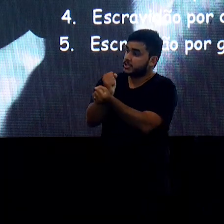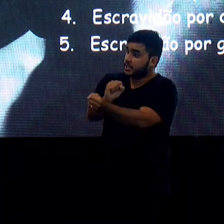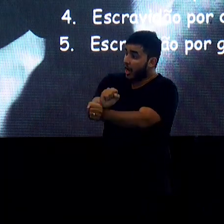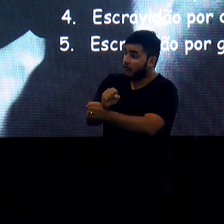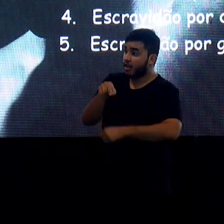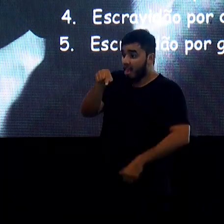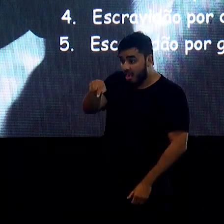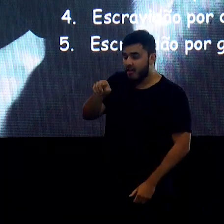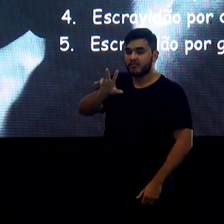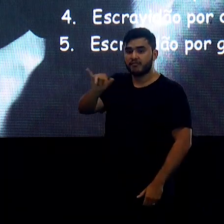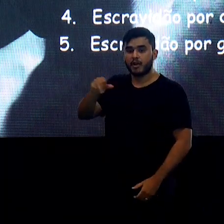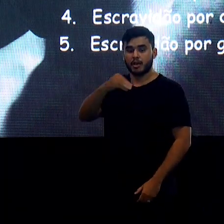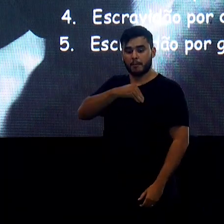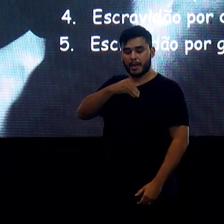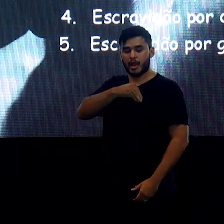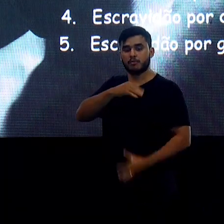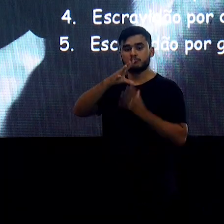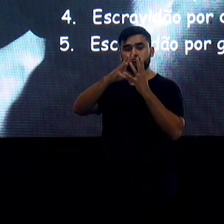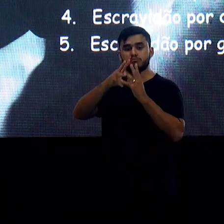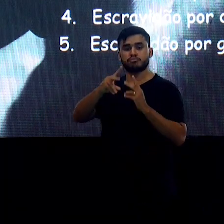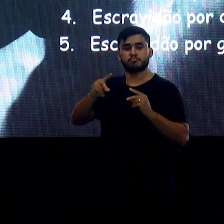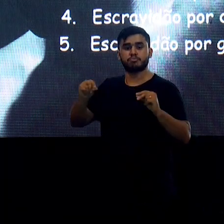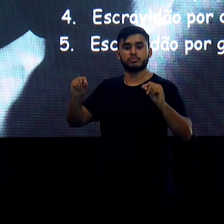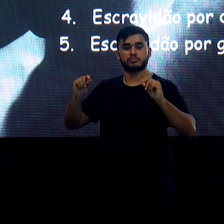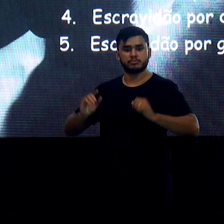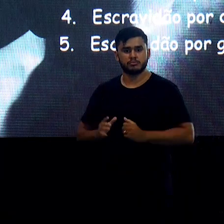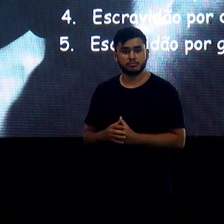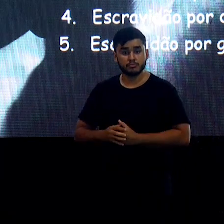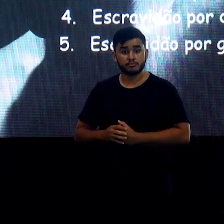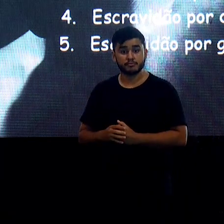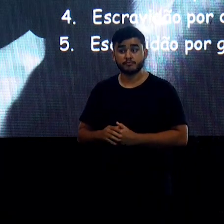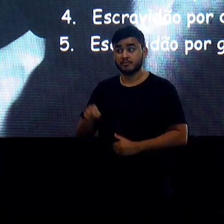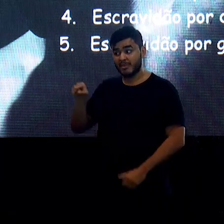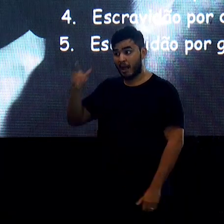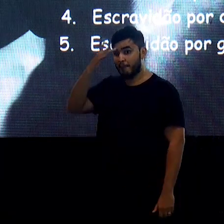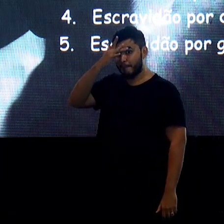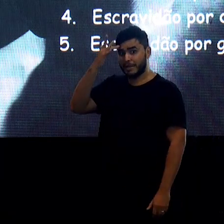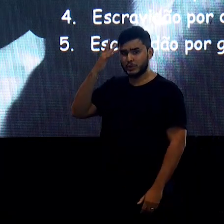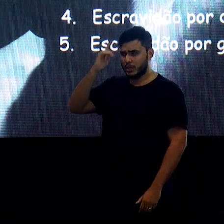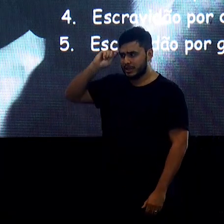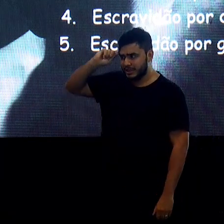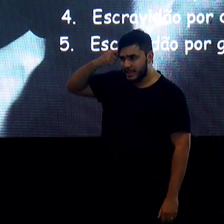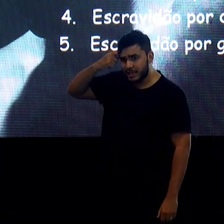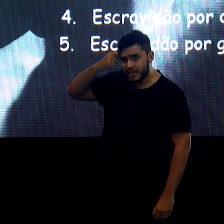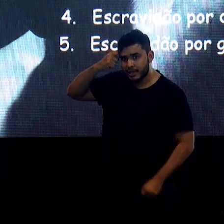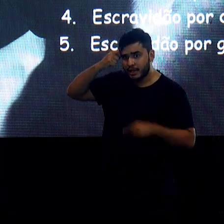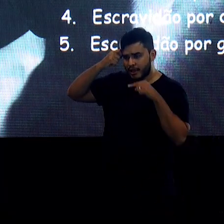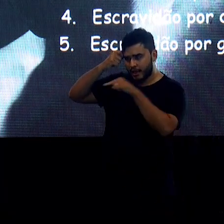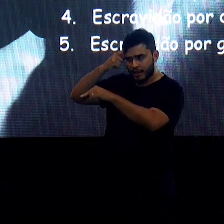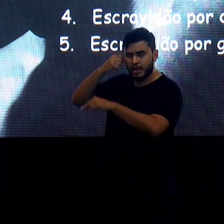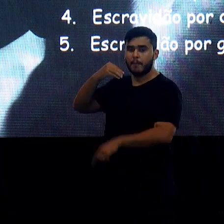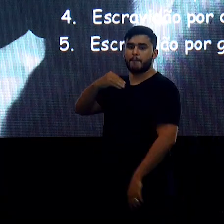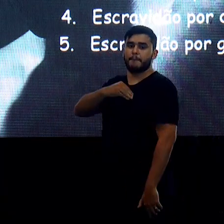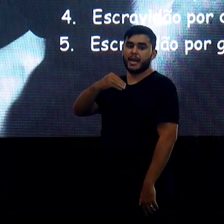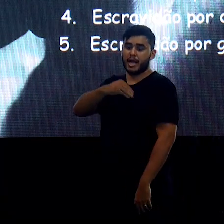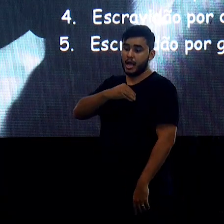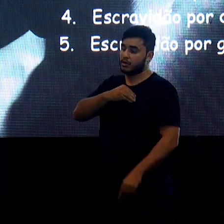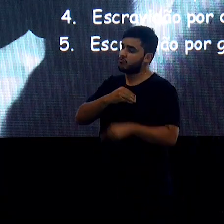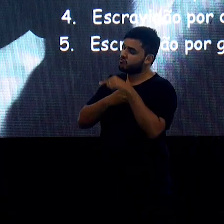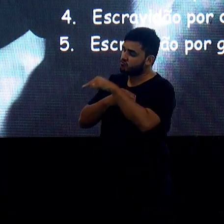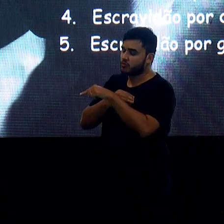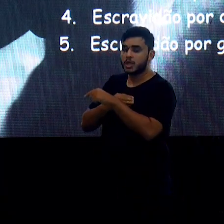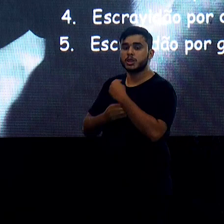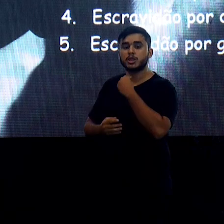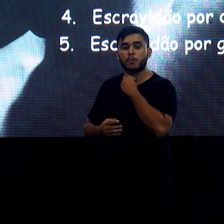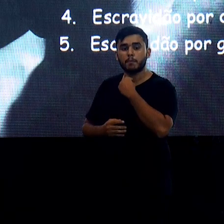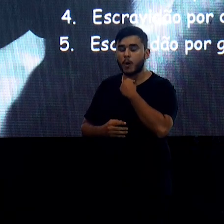Então acreditava-se, olha que negócio maluco, que o negro cumpria na escravidão a